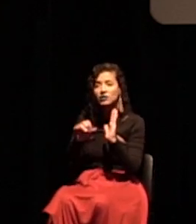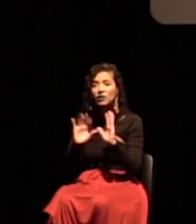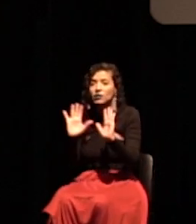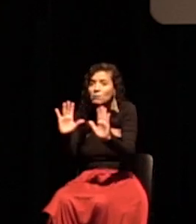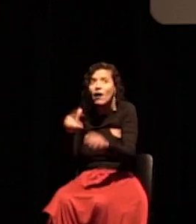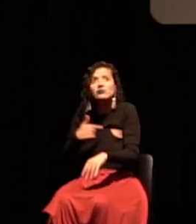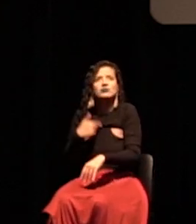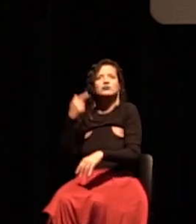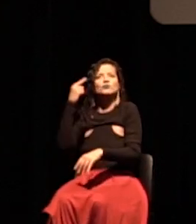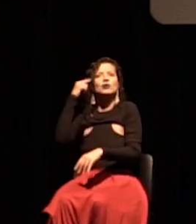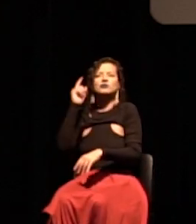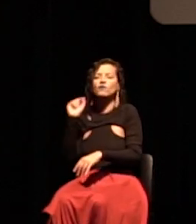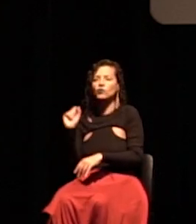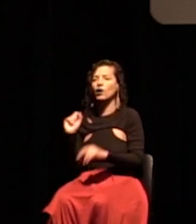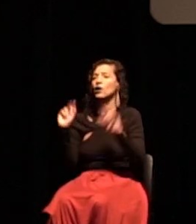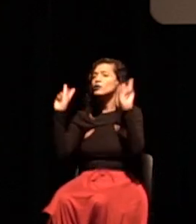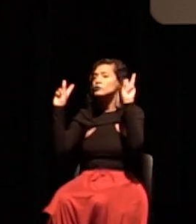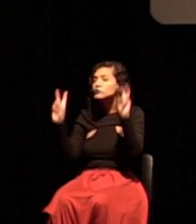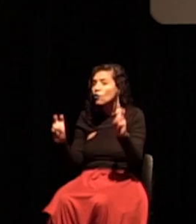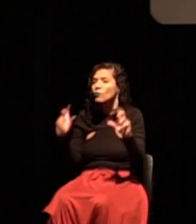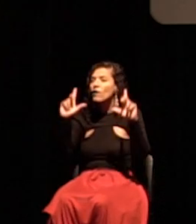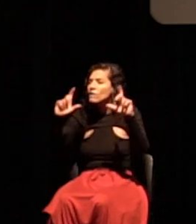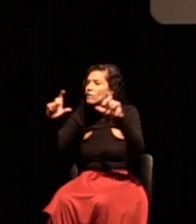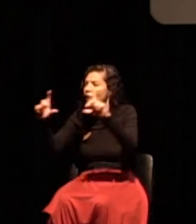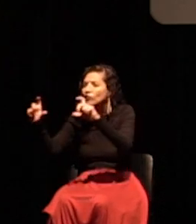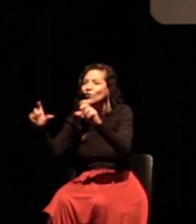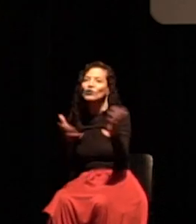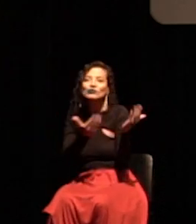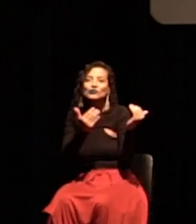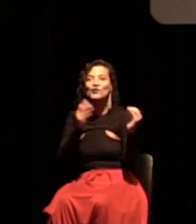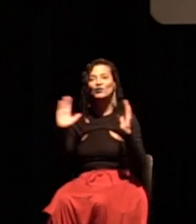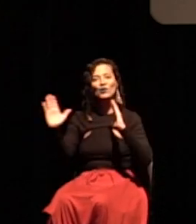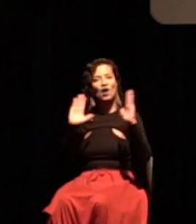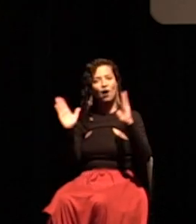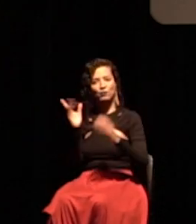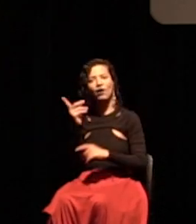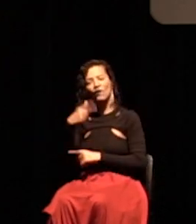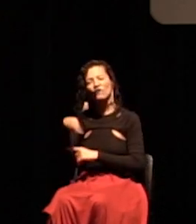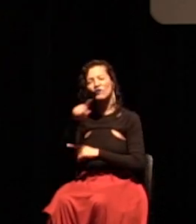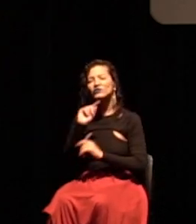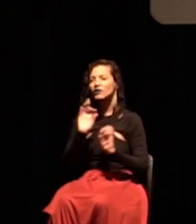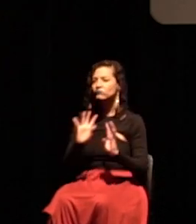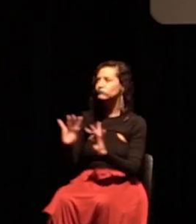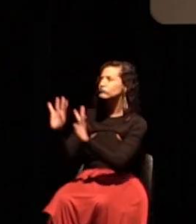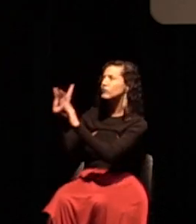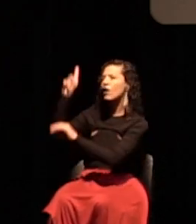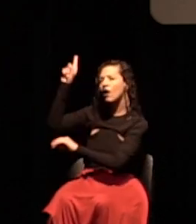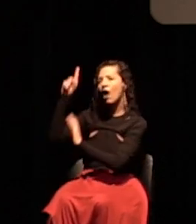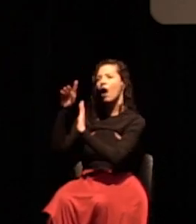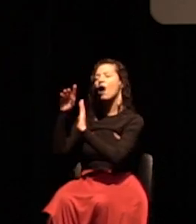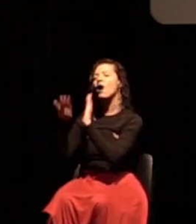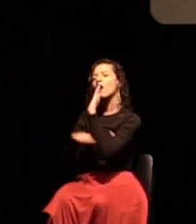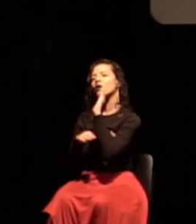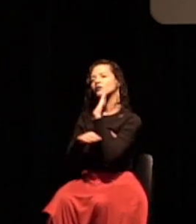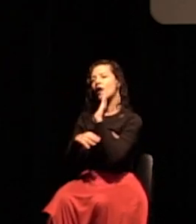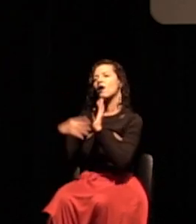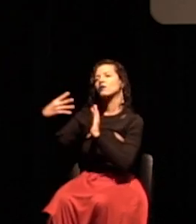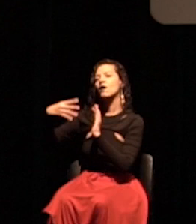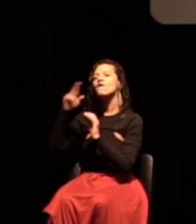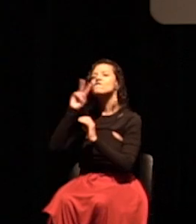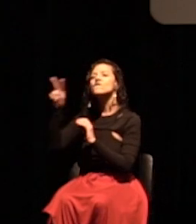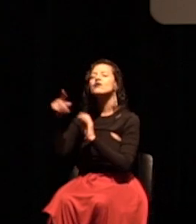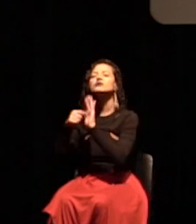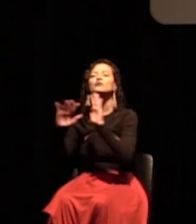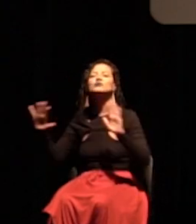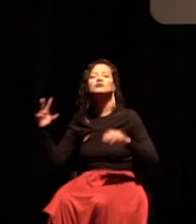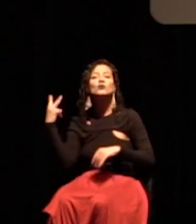uma exposição de uma juventude impressionante, que vocês vão ver lá em cima, uma exposição de artista que continua a questionar os